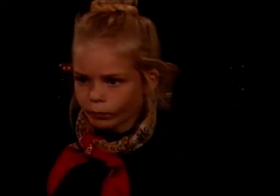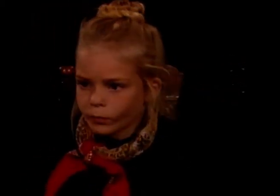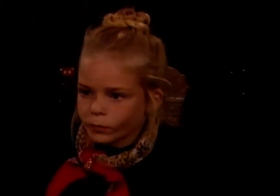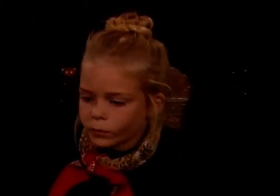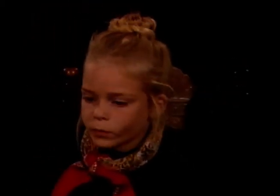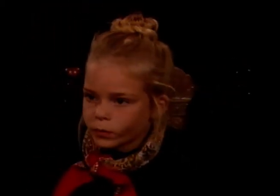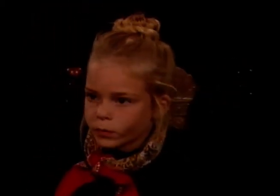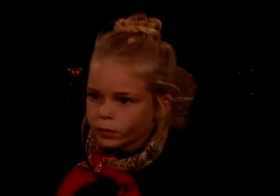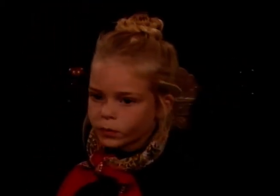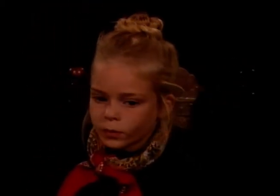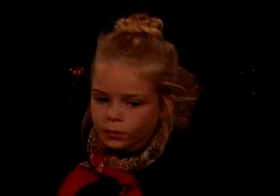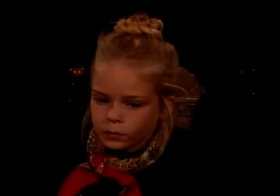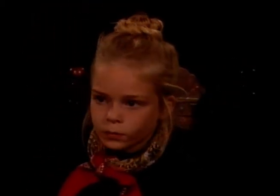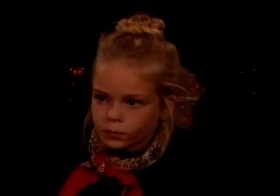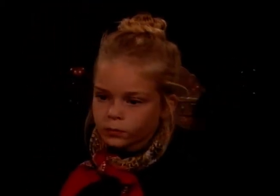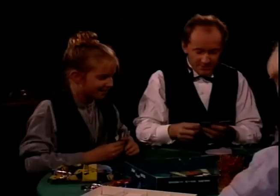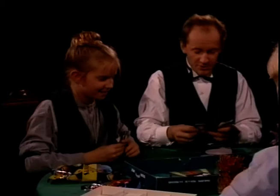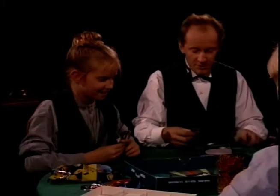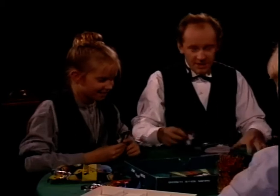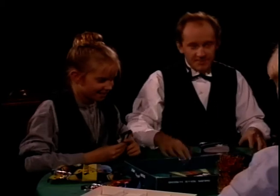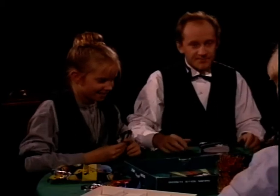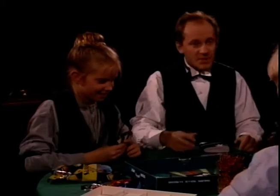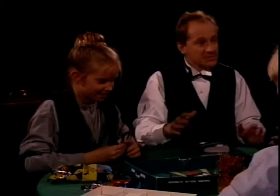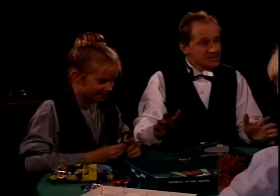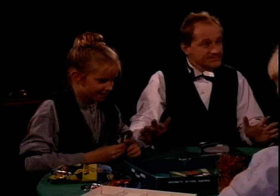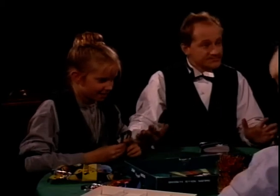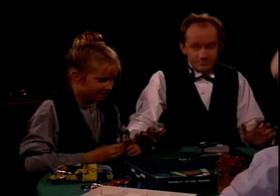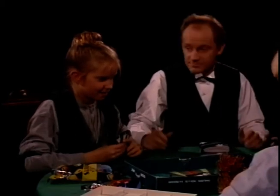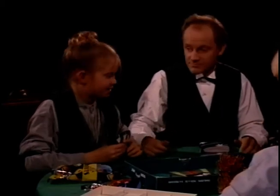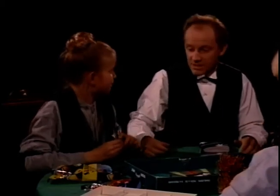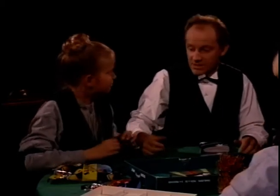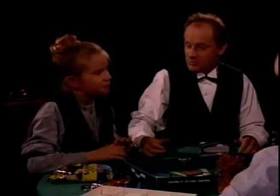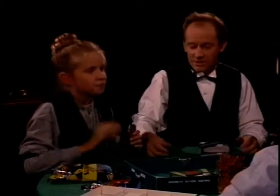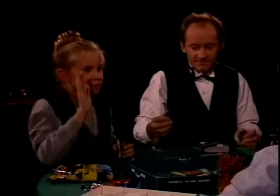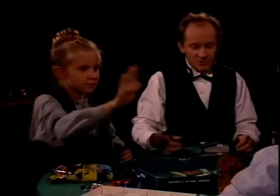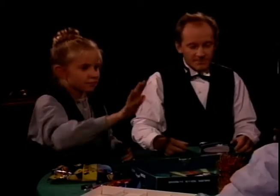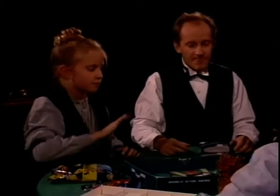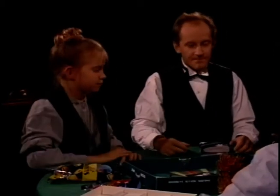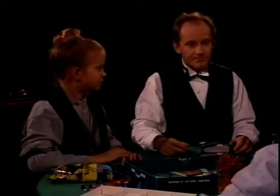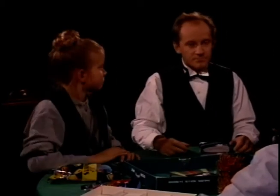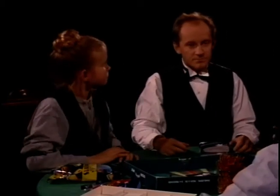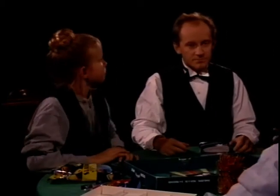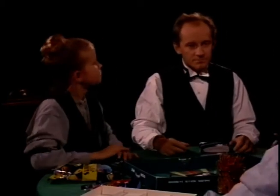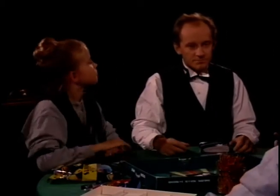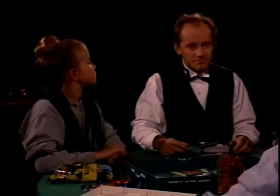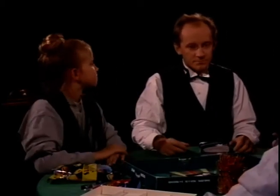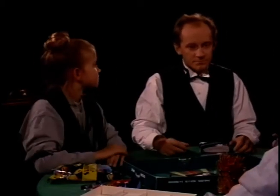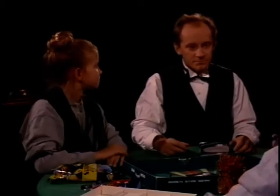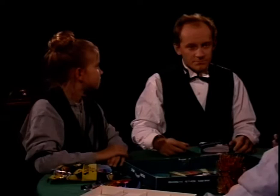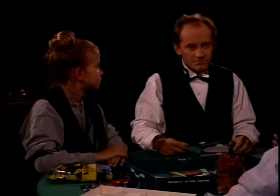lite fler kort? Nej, det kan du inte göra. För nu jag tycker okay. Vi kan byta kort. Är ni med? Stopp. Ja, kom igen då. Nu. Ja, kom igen. Konstigt. Hej,